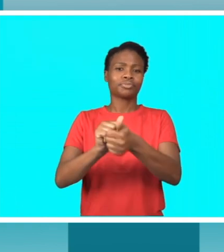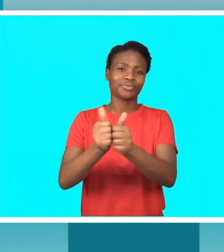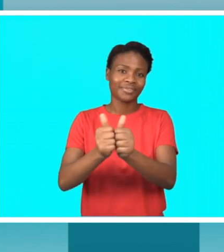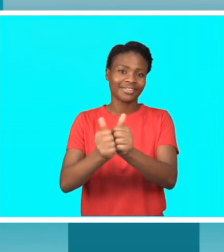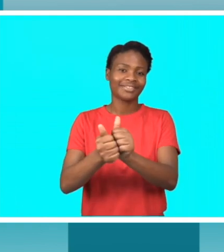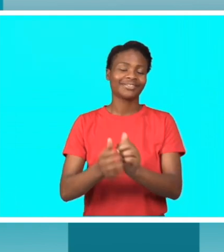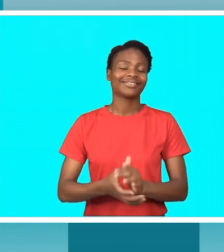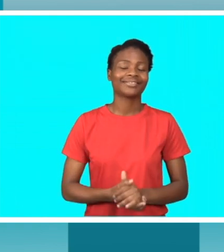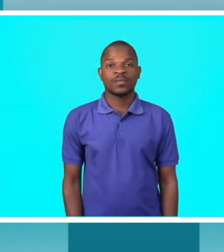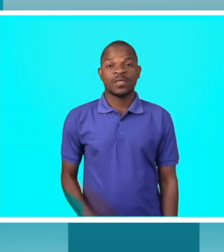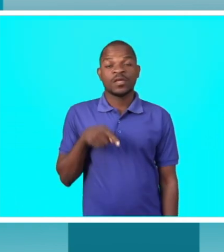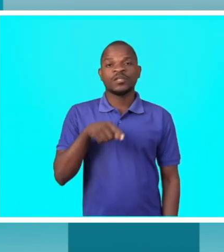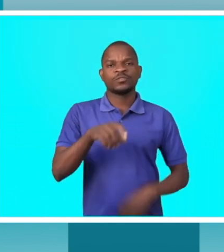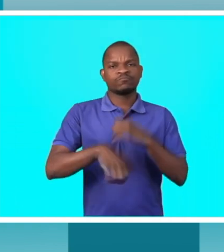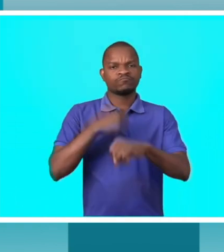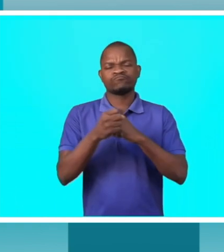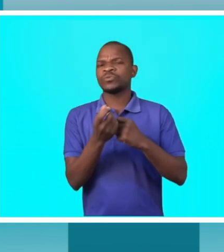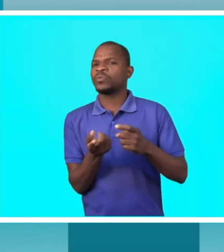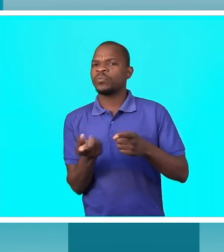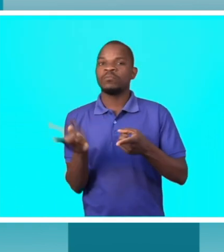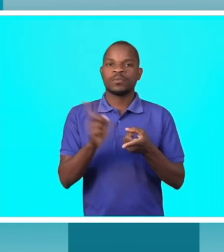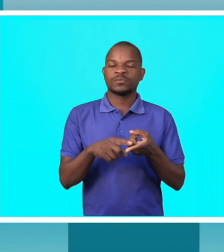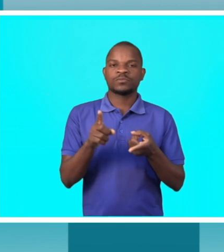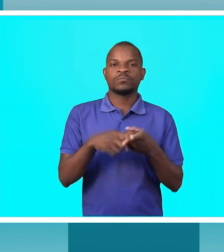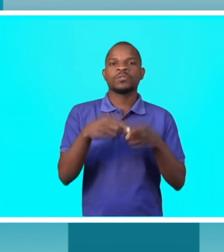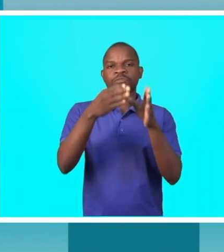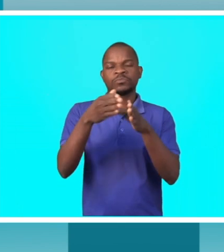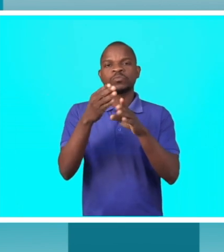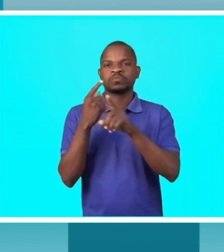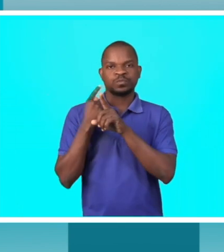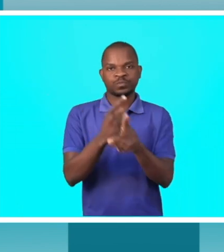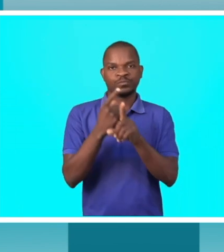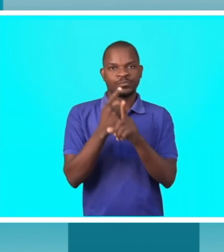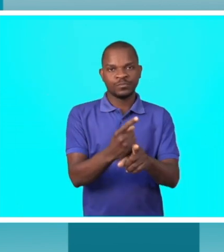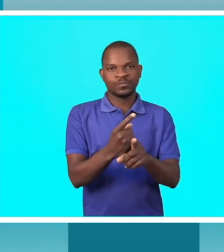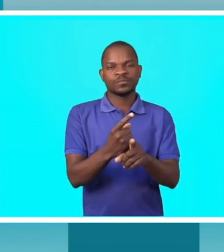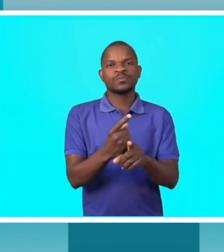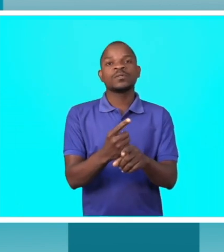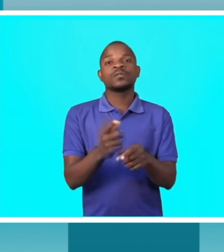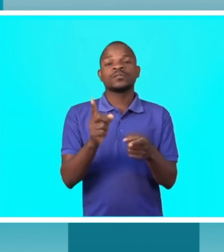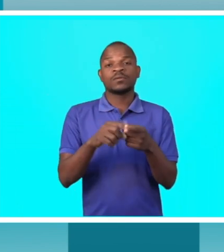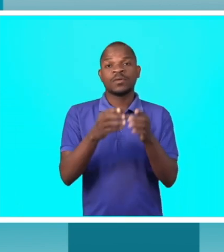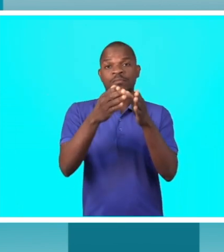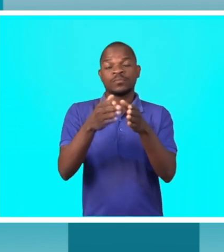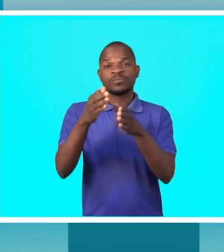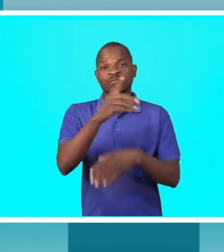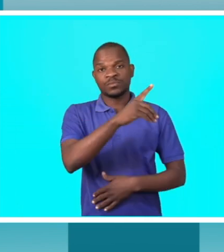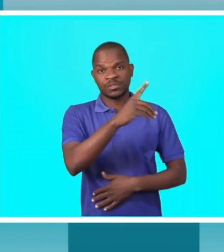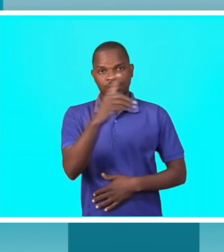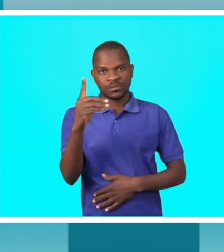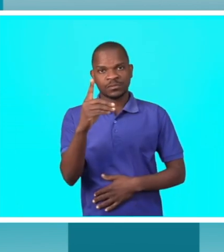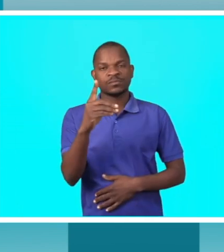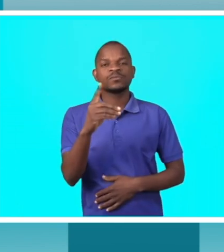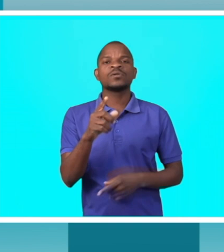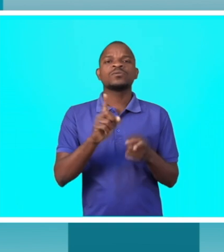deficiência Este ano Tivemos mais participação De pessoas